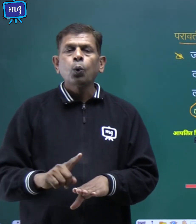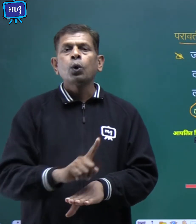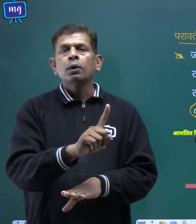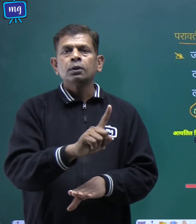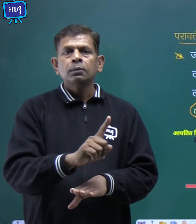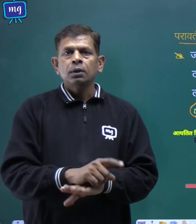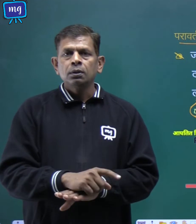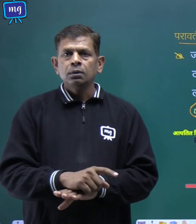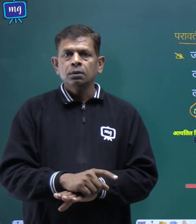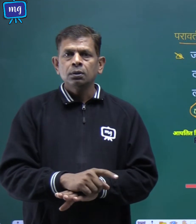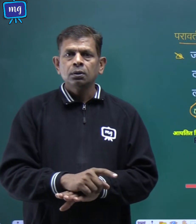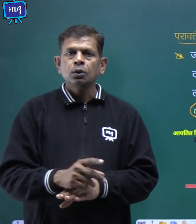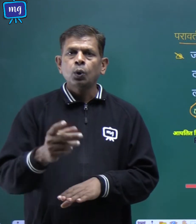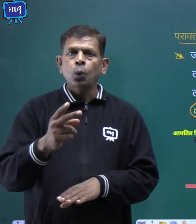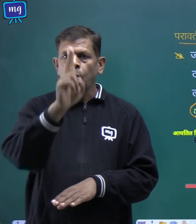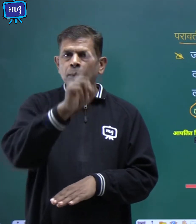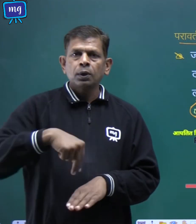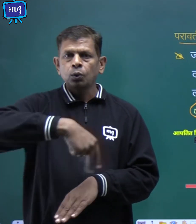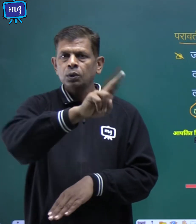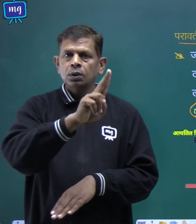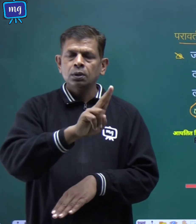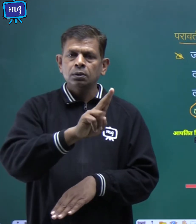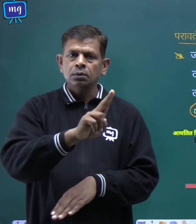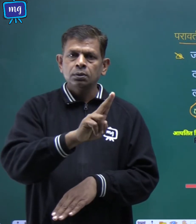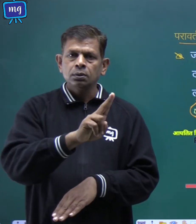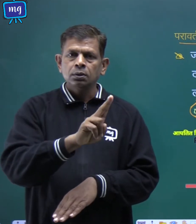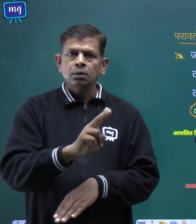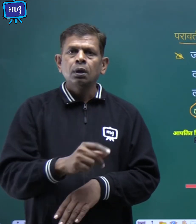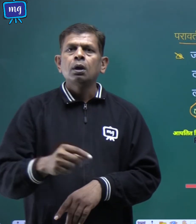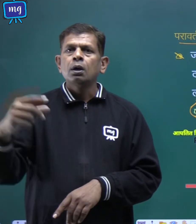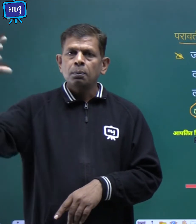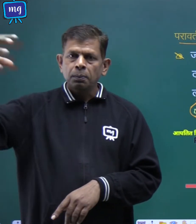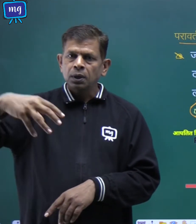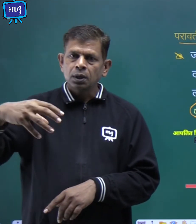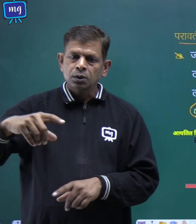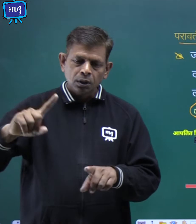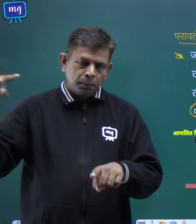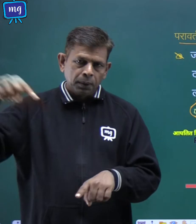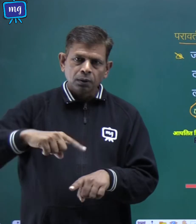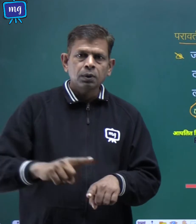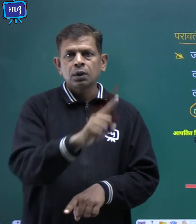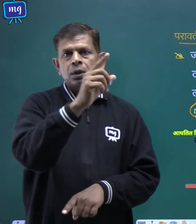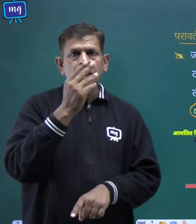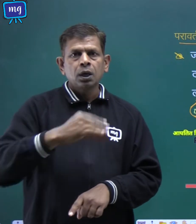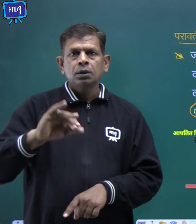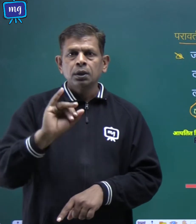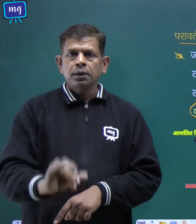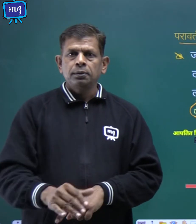में वापस लौट जाना प्रकाश का परावर्तन कहलाता